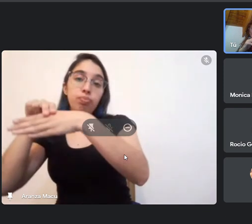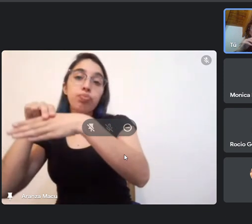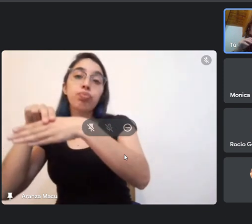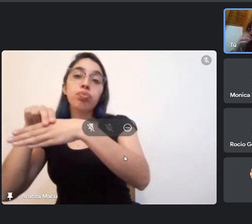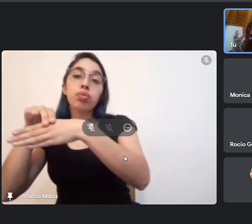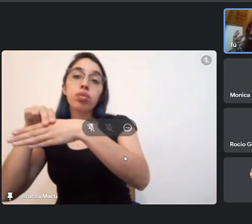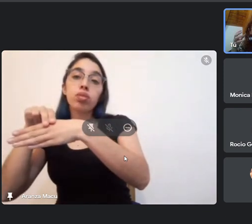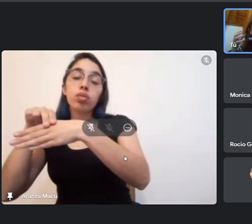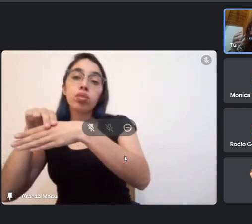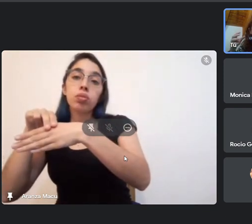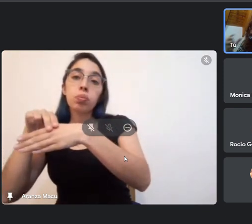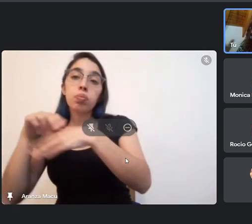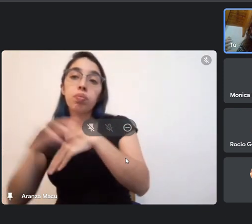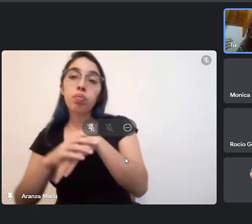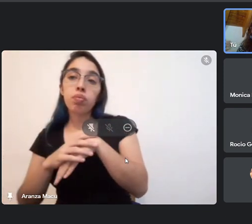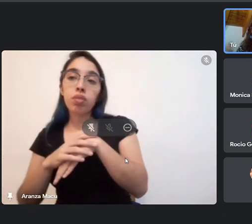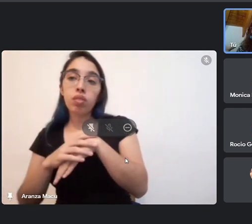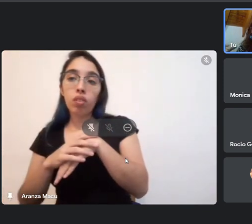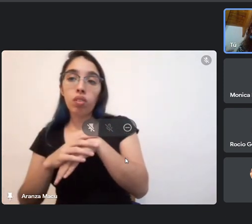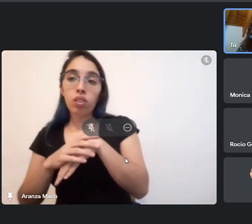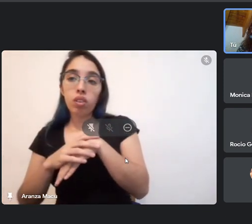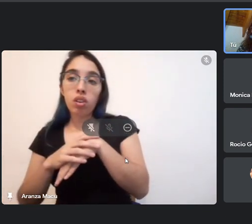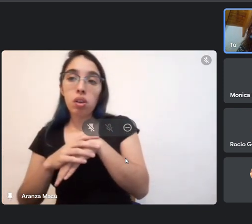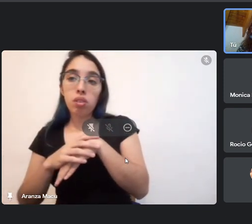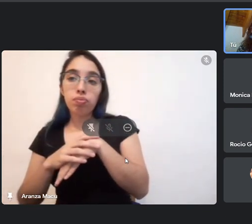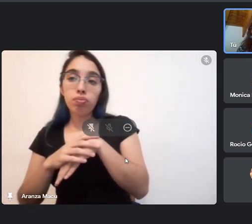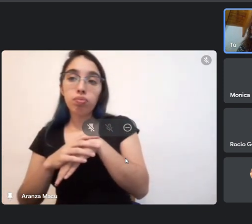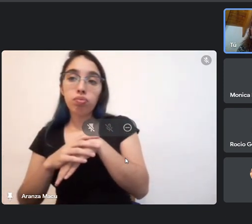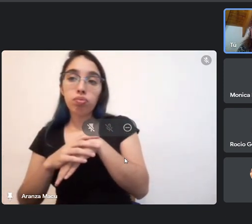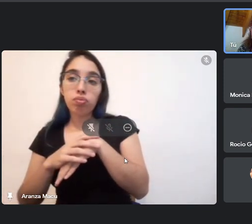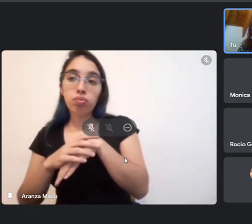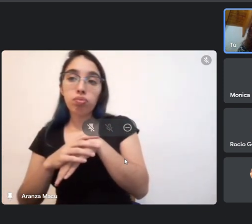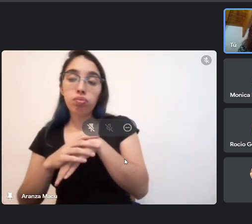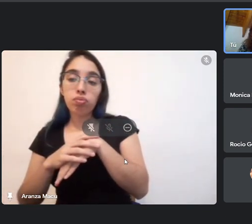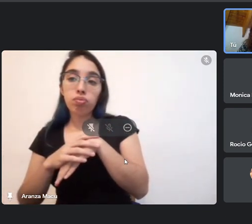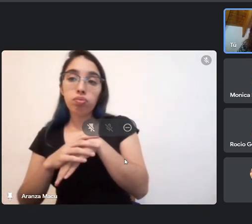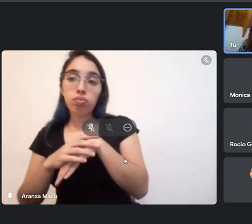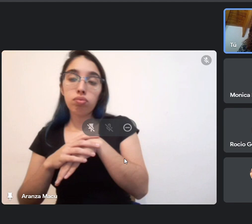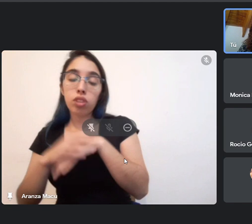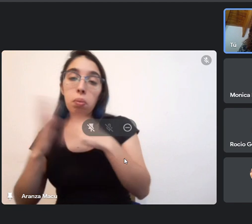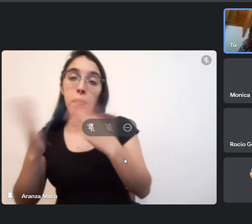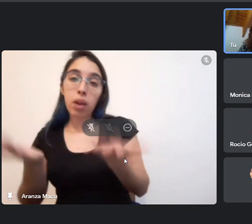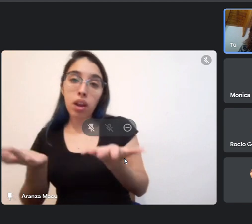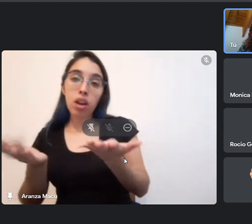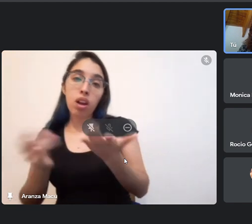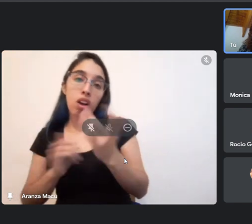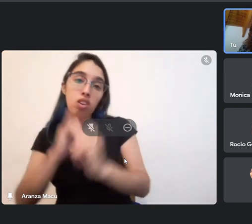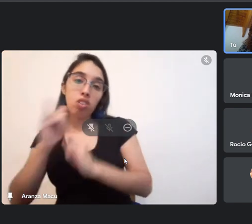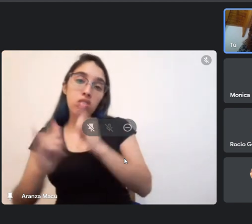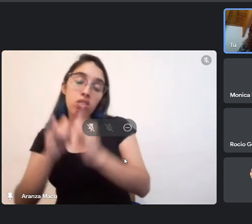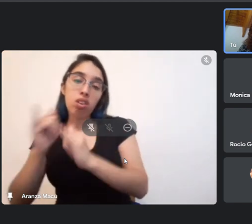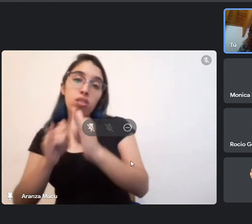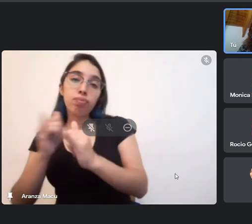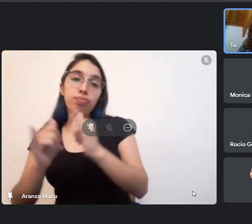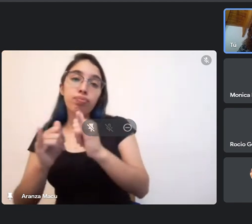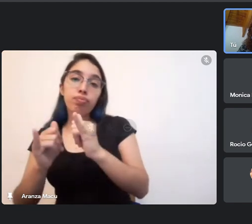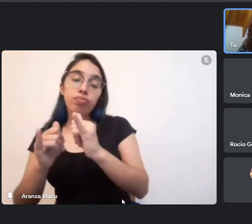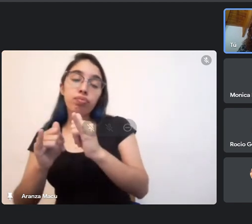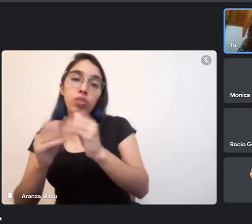los estudiantes libres, para contarles cómo es la modalidad virtual,